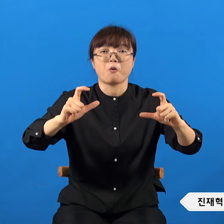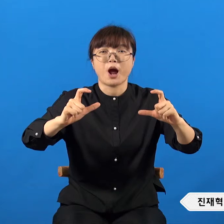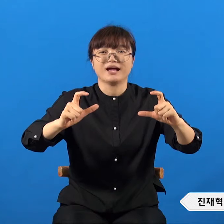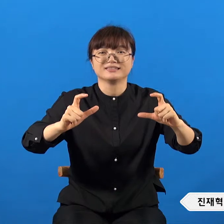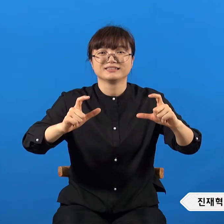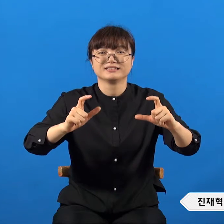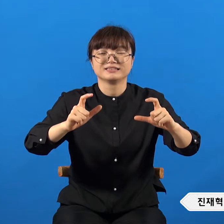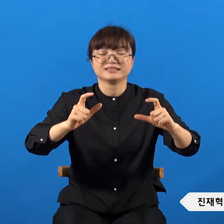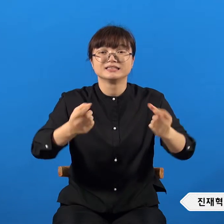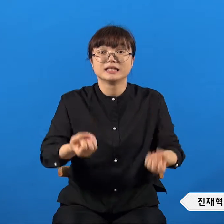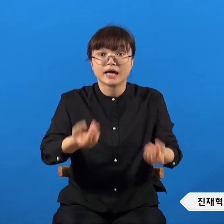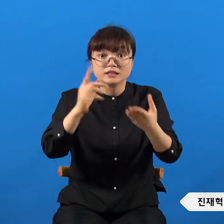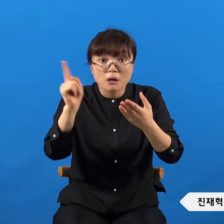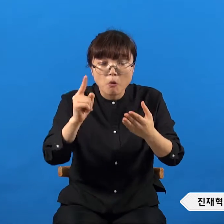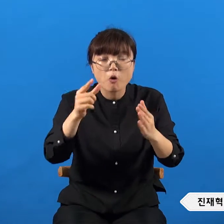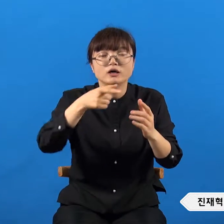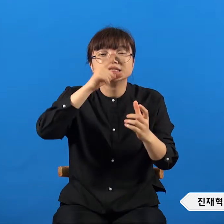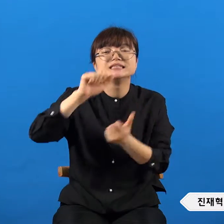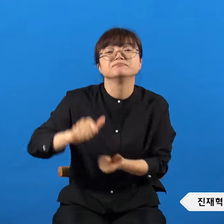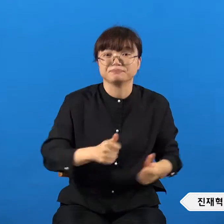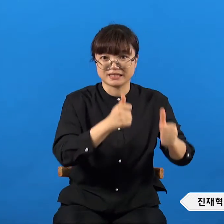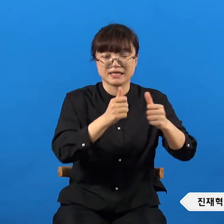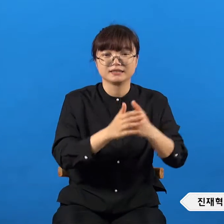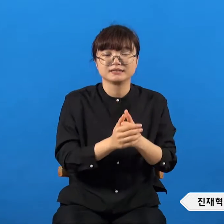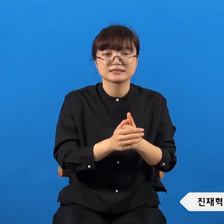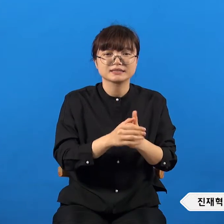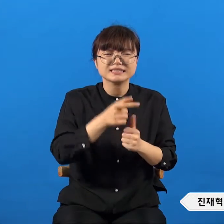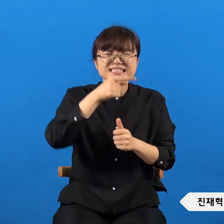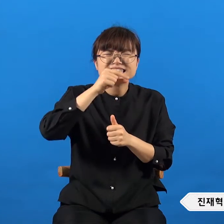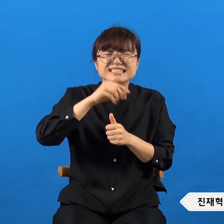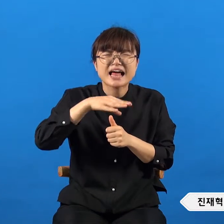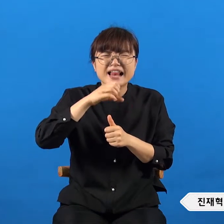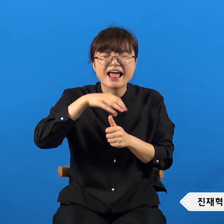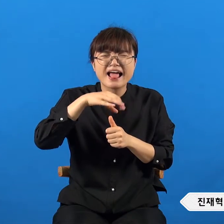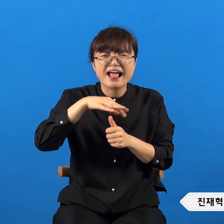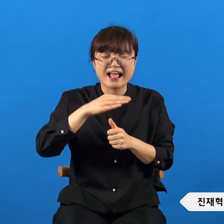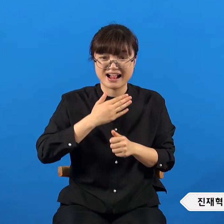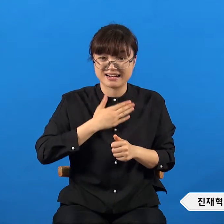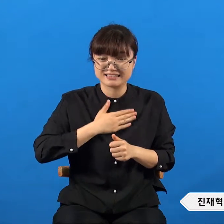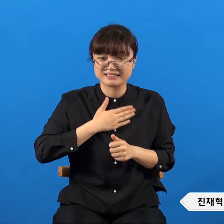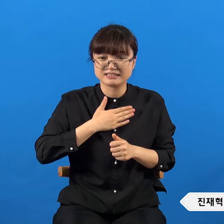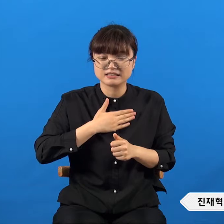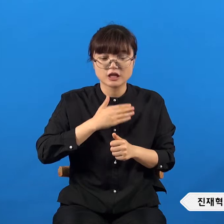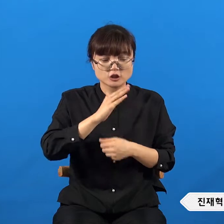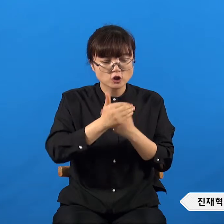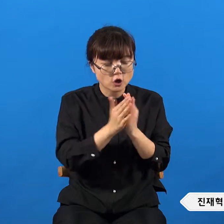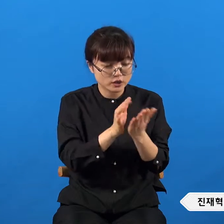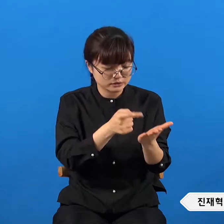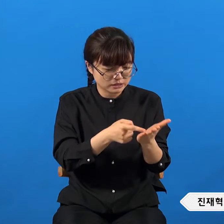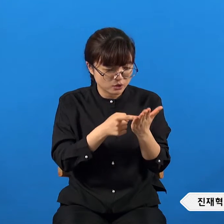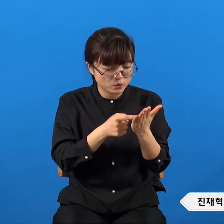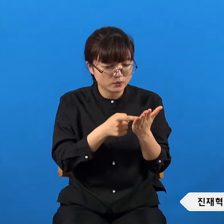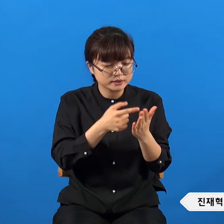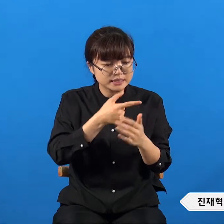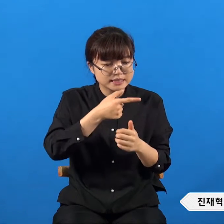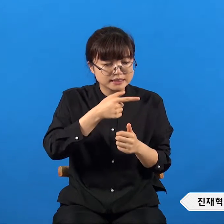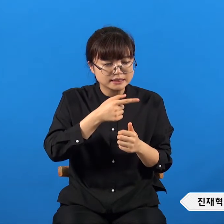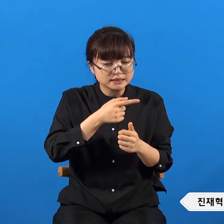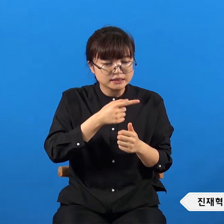바로 침례가 됩니다. 사실 우리가 세례라고도 이야기합니다마는 성경에 나타나 있는 좀